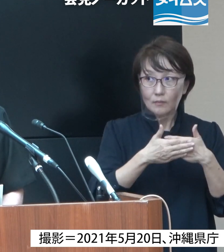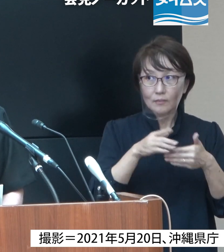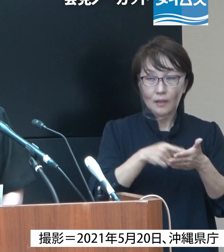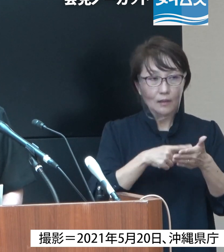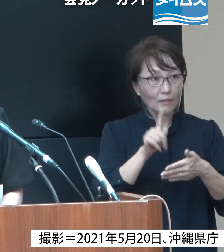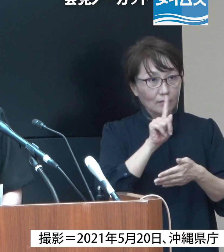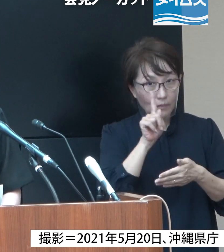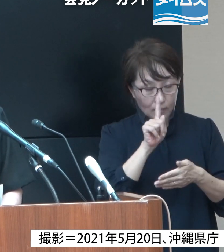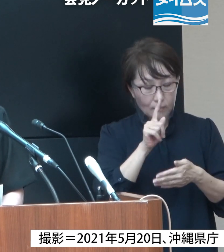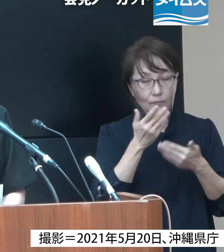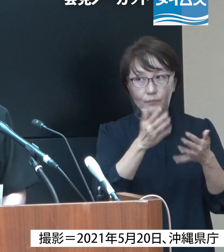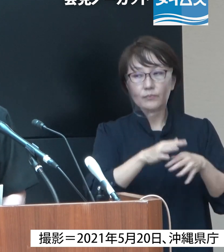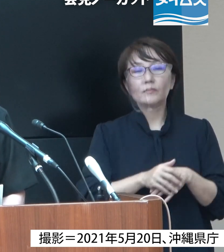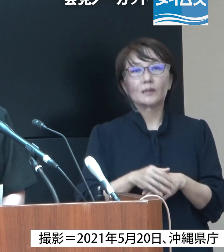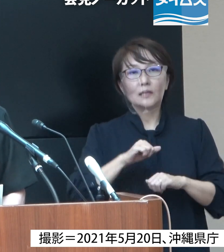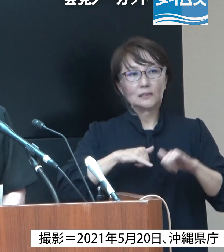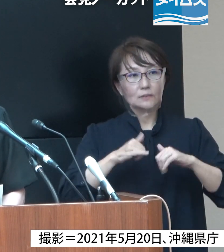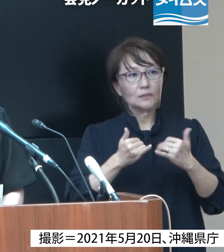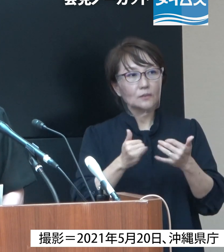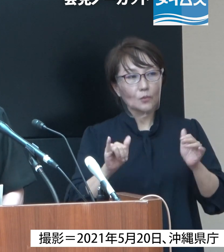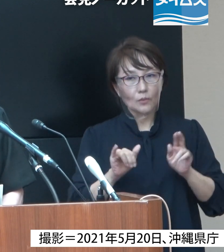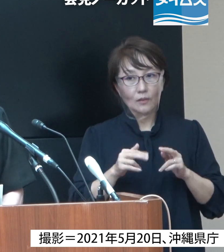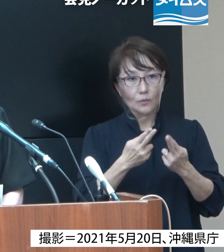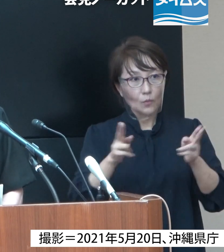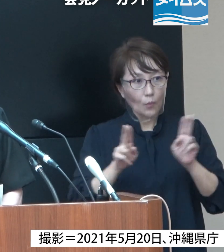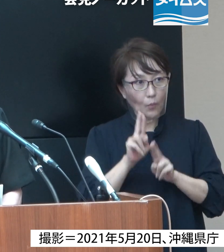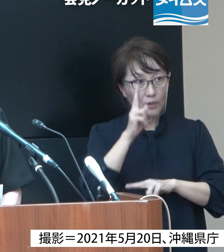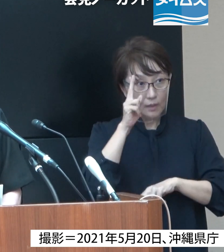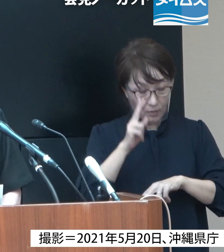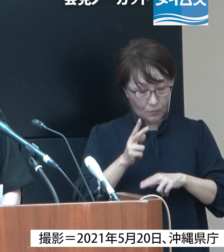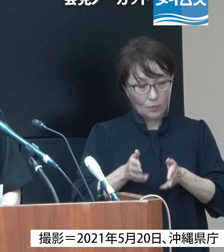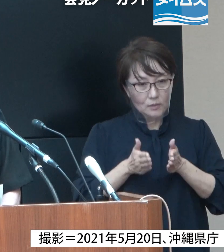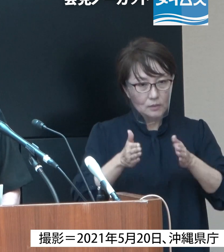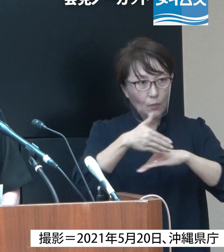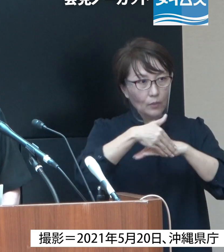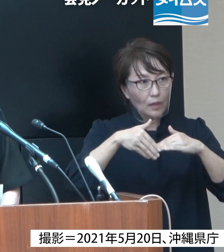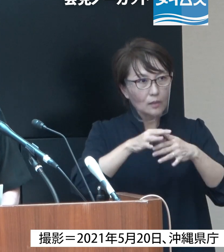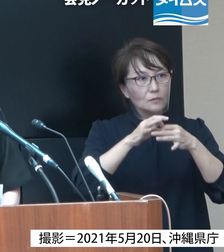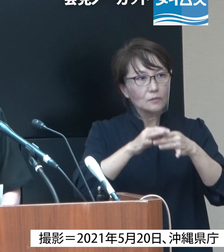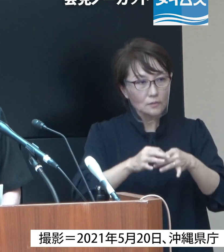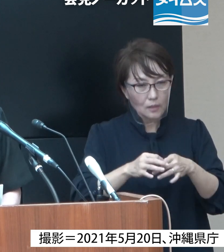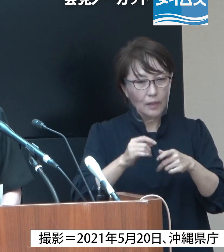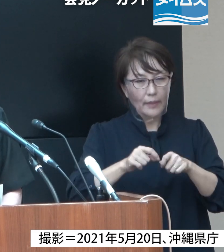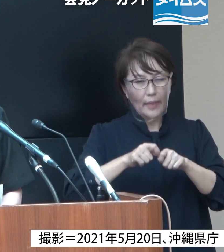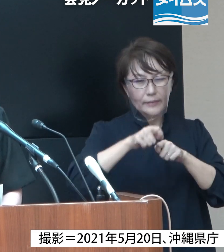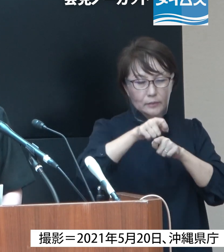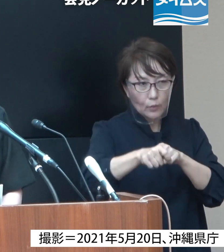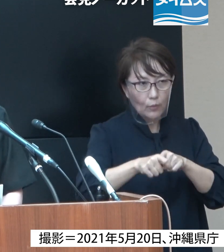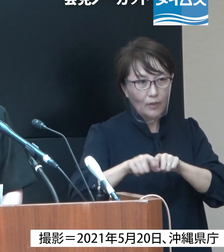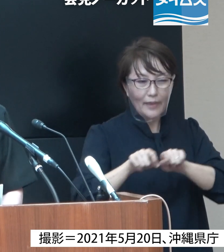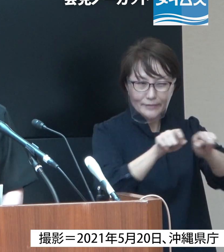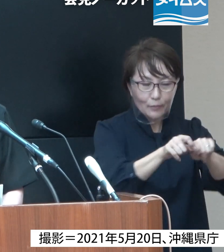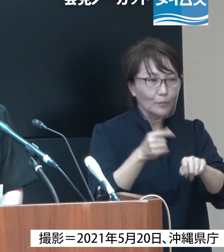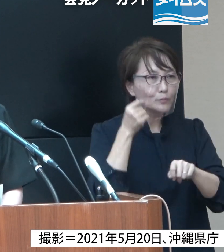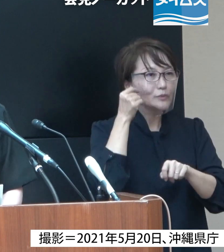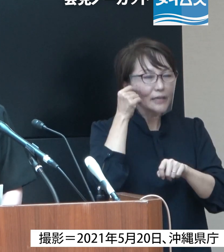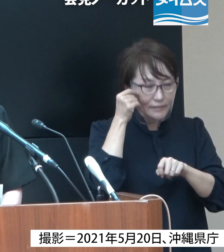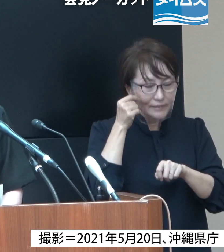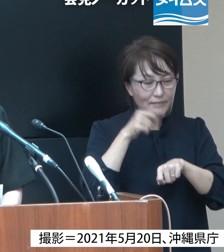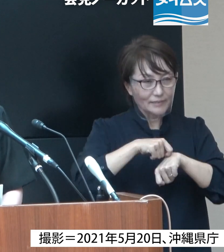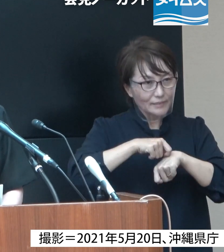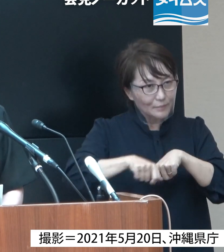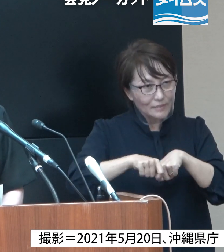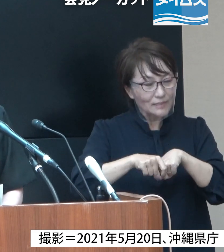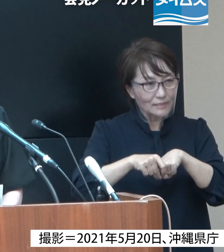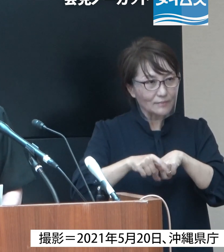党沖縄振興調査会では、まあ、かねてからあの単純延長は非常に厳しいと、なぜなら全国的にあ